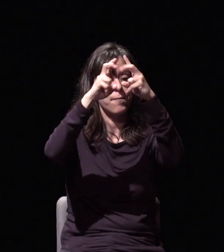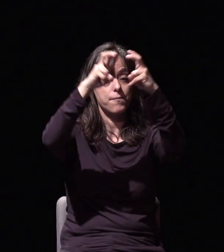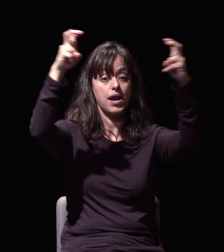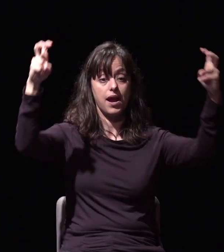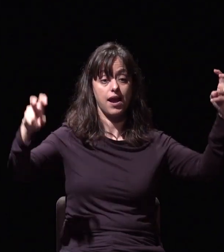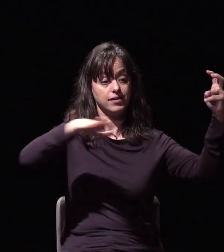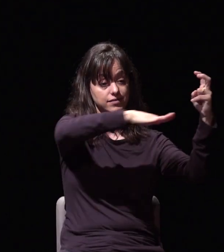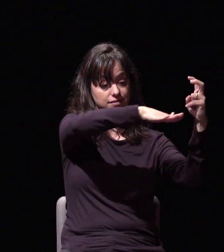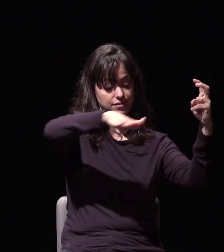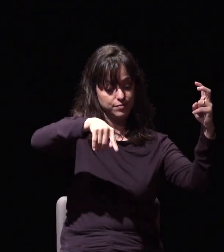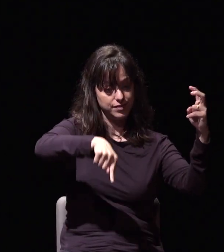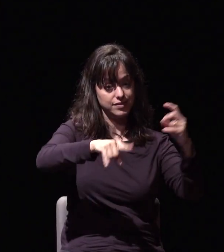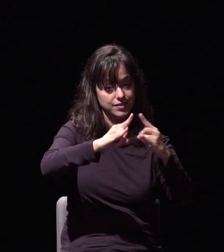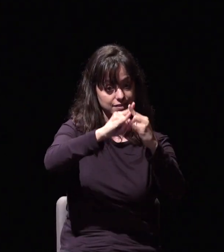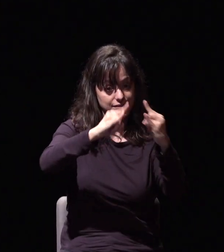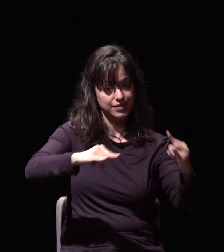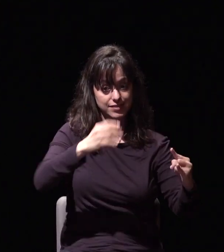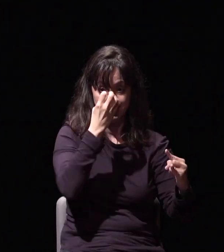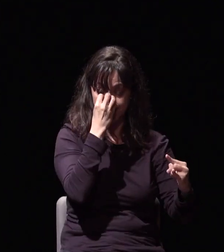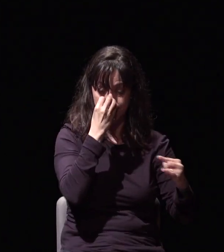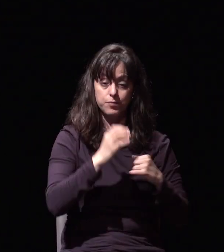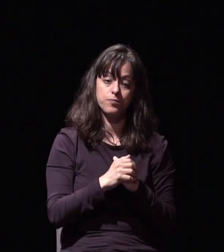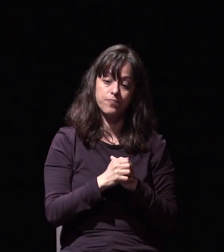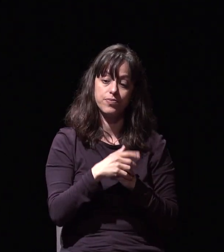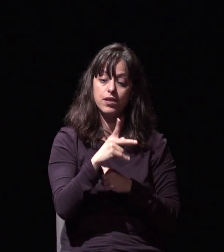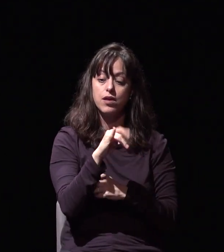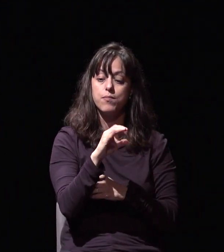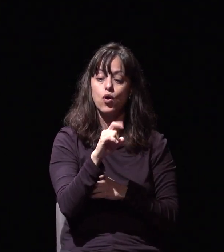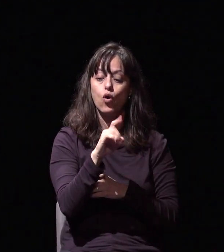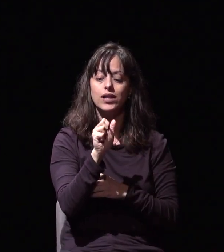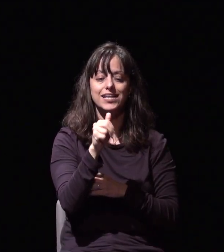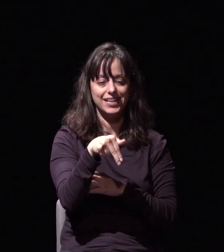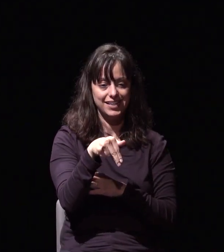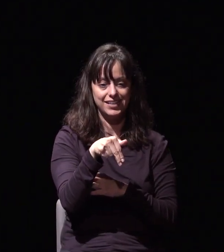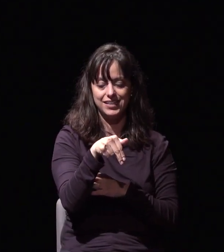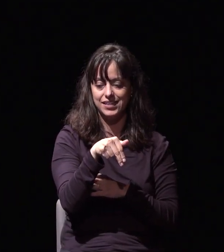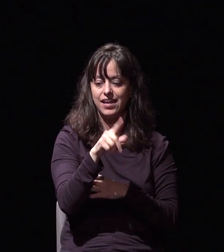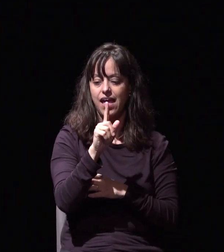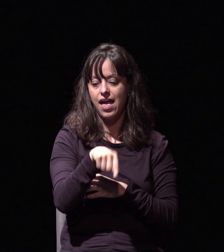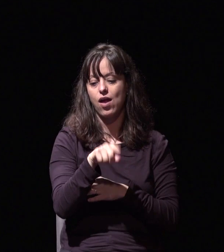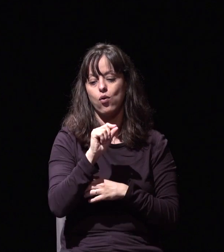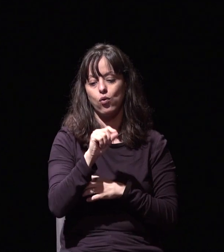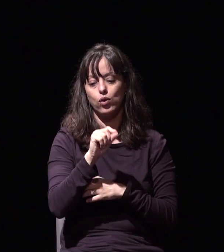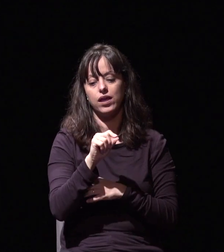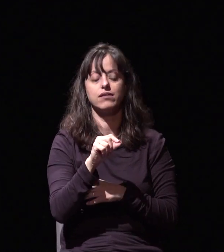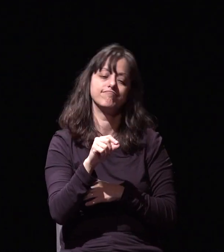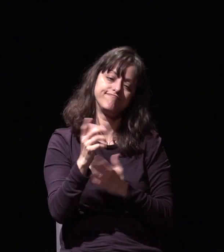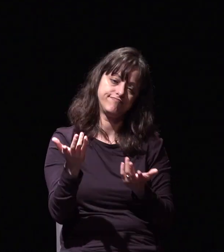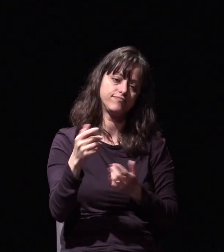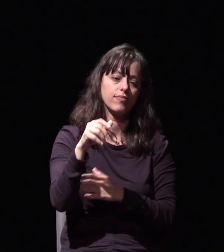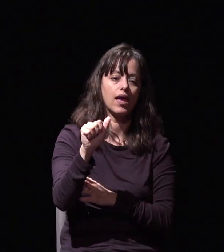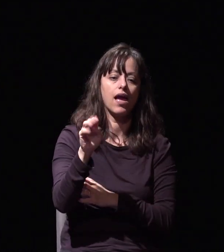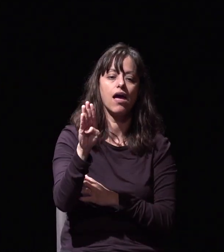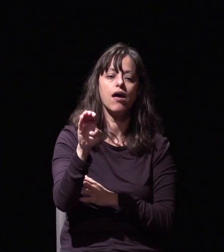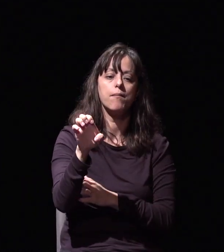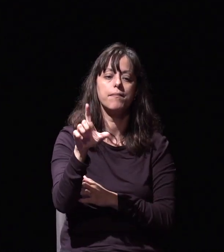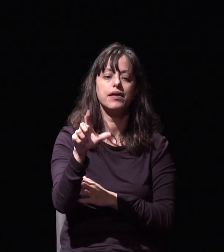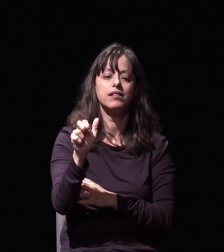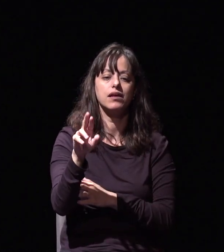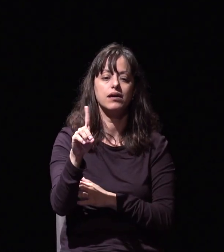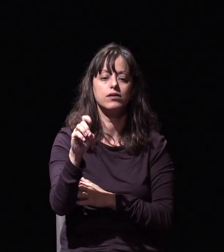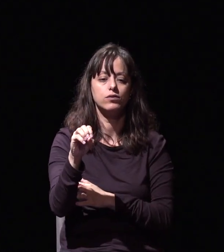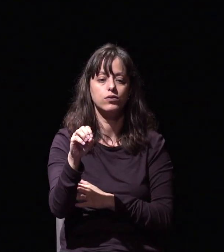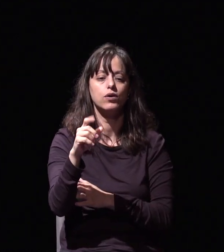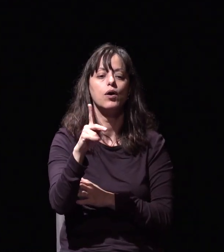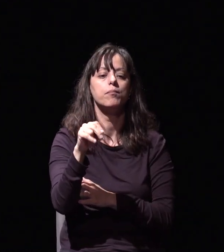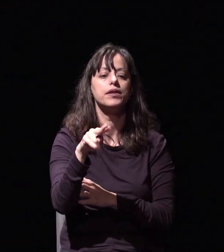grande laje do concreto do museu. Piolim Abelardo Pinto, que faleceu um ano mais tarde da instalação do